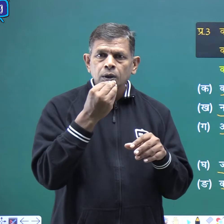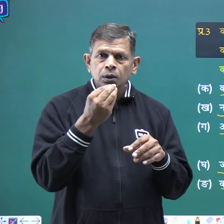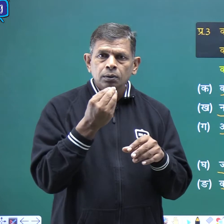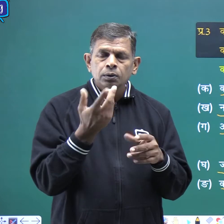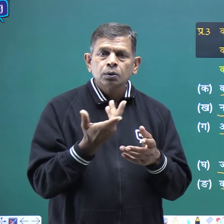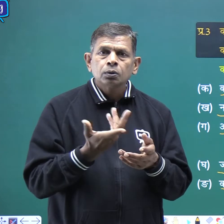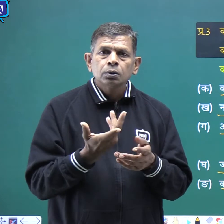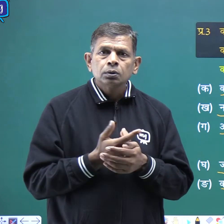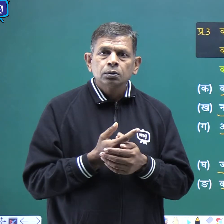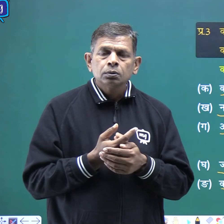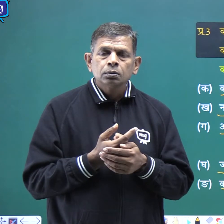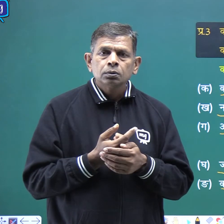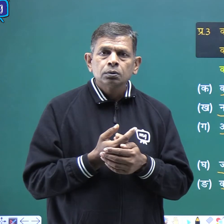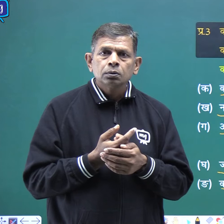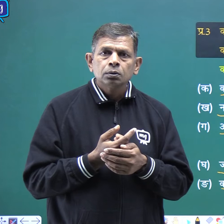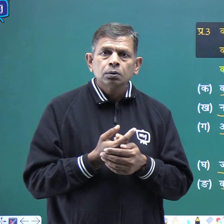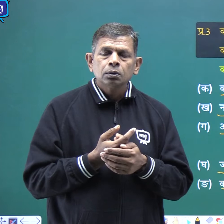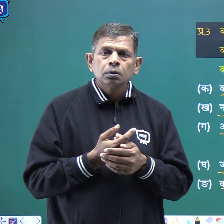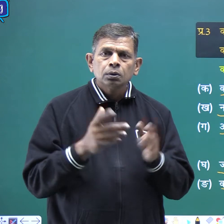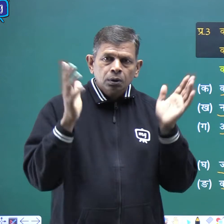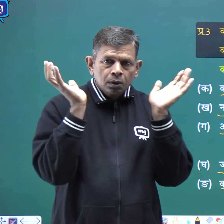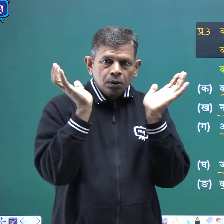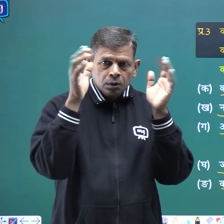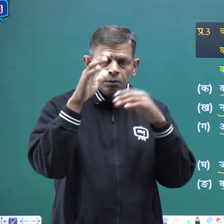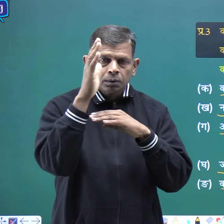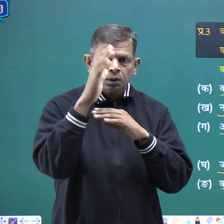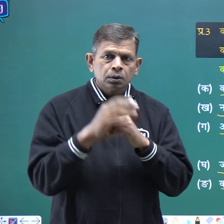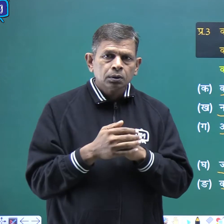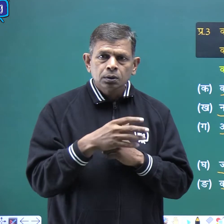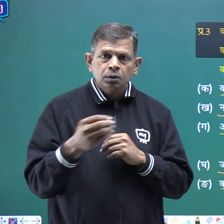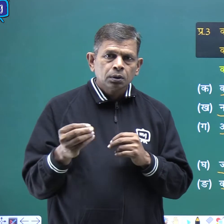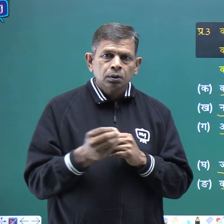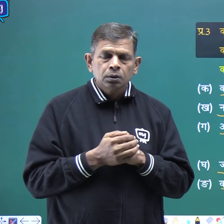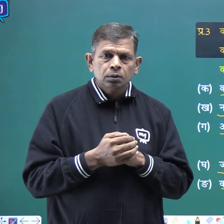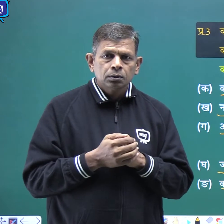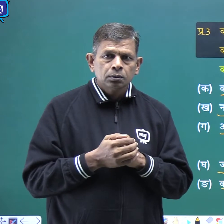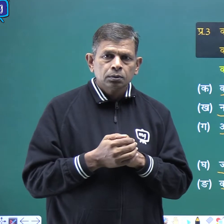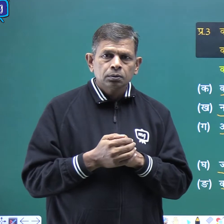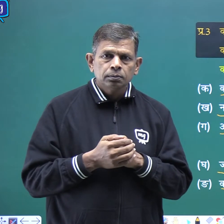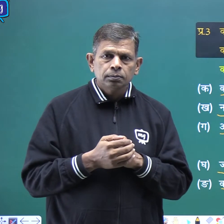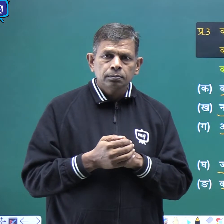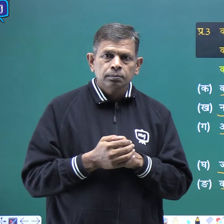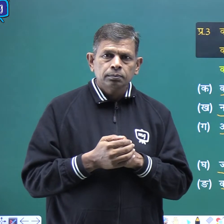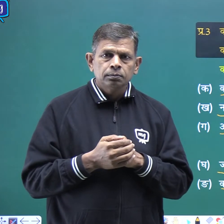कीटभक्षी कौन सा है बच्चों? घटपर्णी या पिचर पादप।